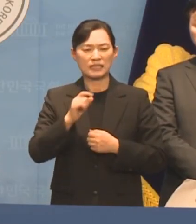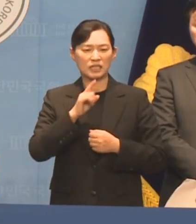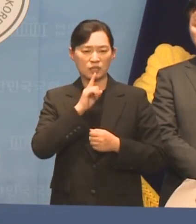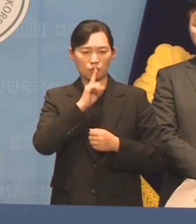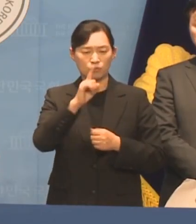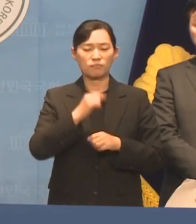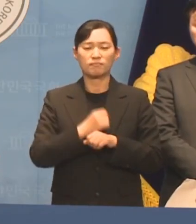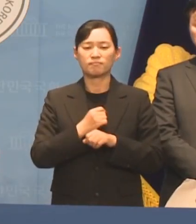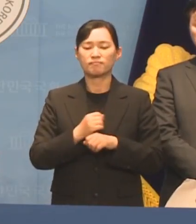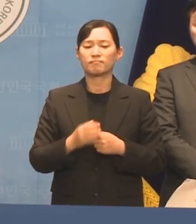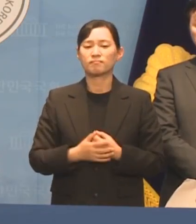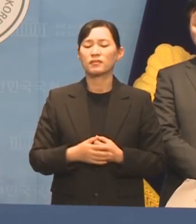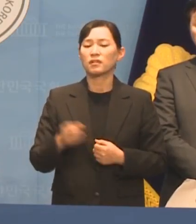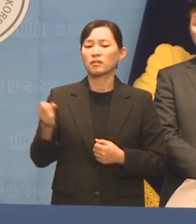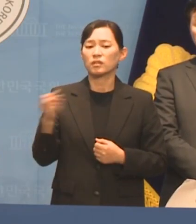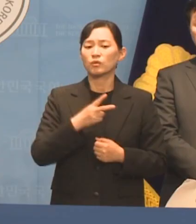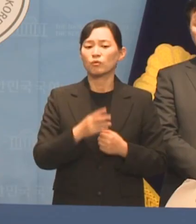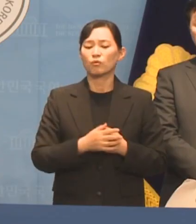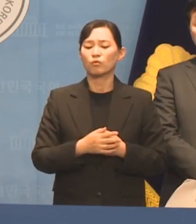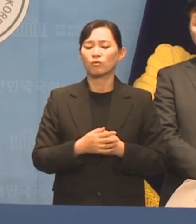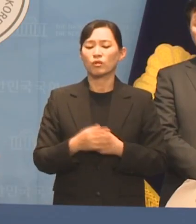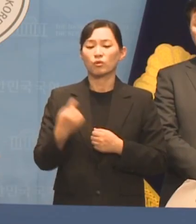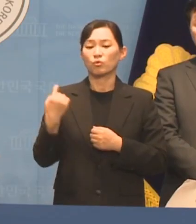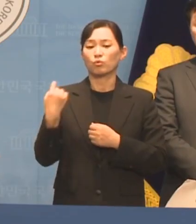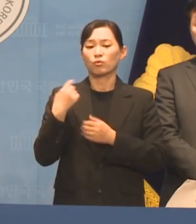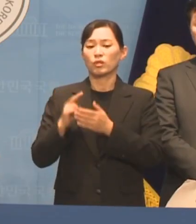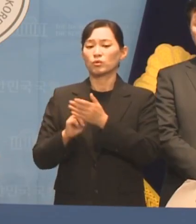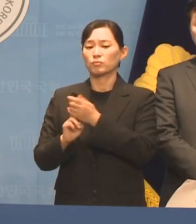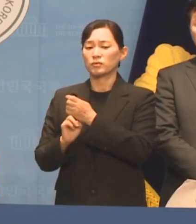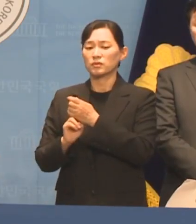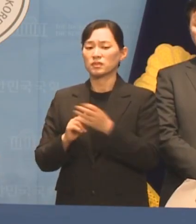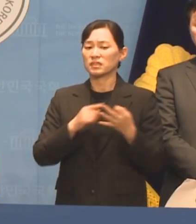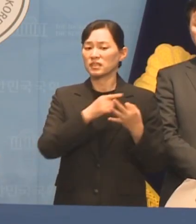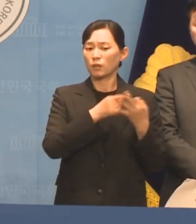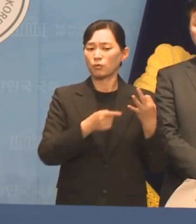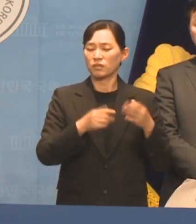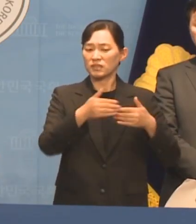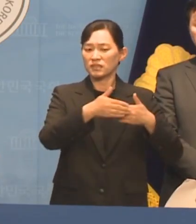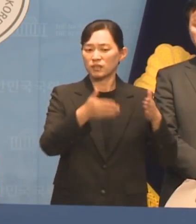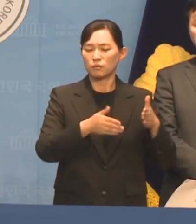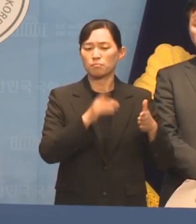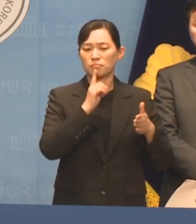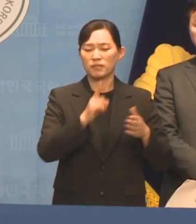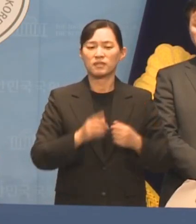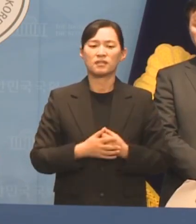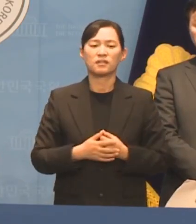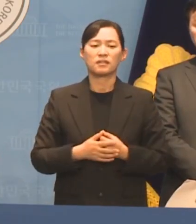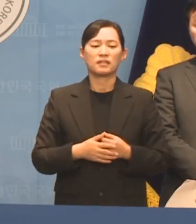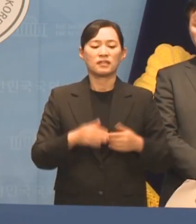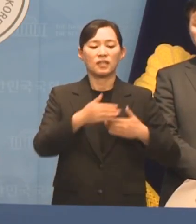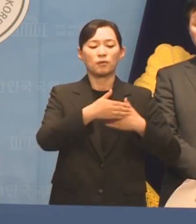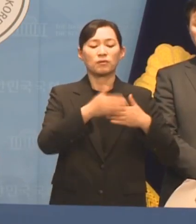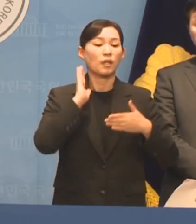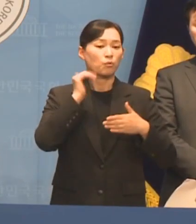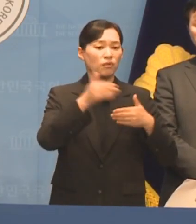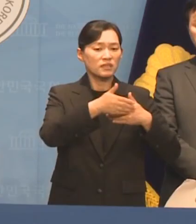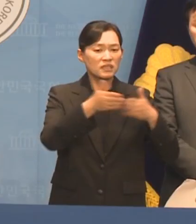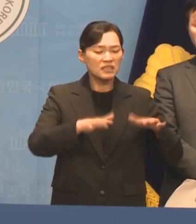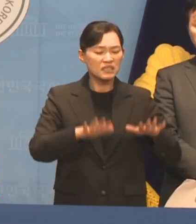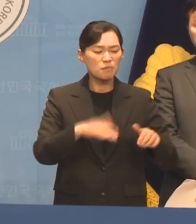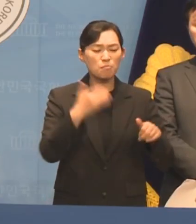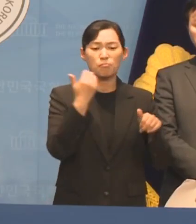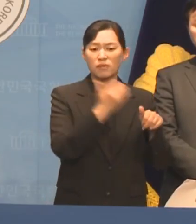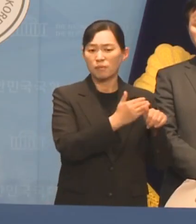경고합니다. 그리고 또 배후에 숨어있는 대통령실에도 경고합니다. 대통령실은 지금